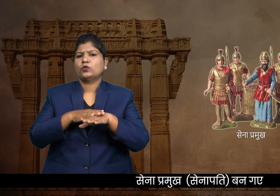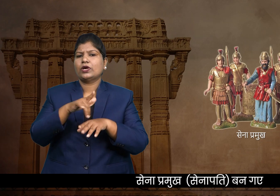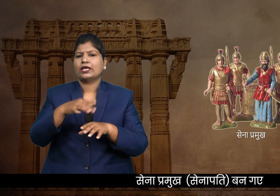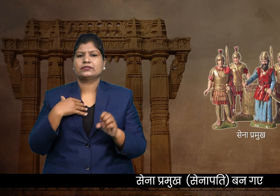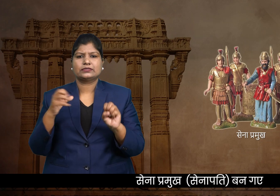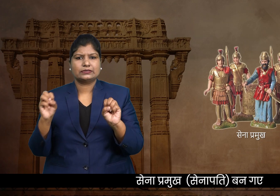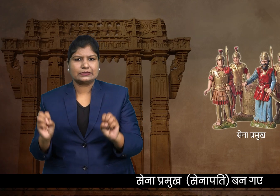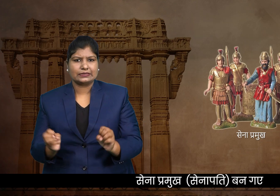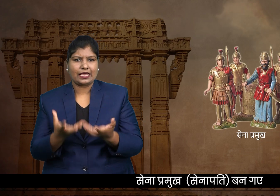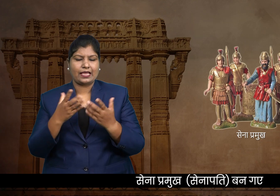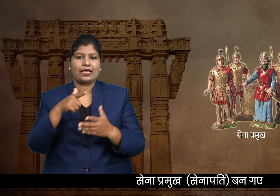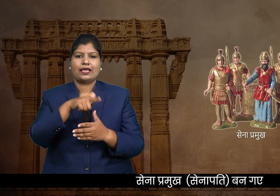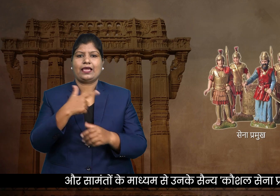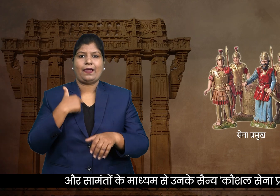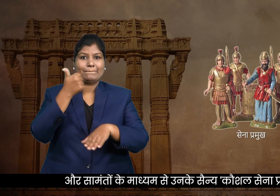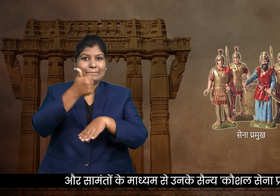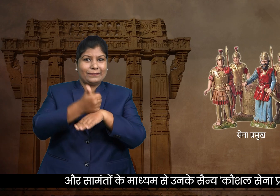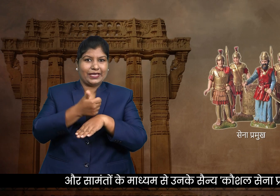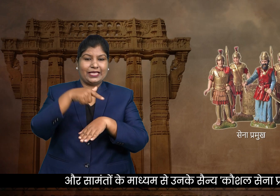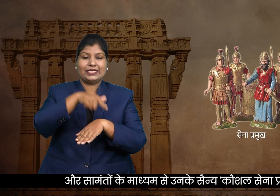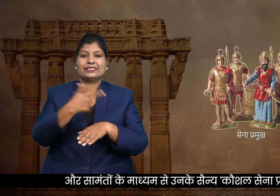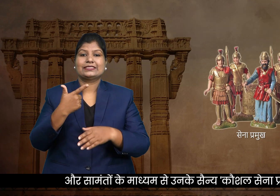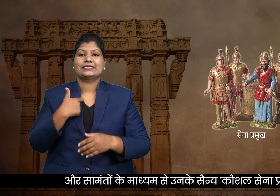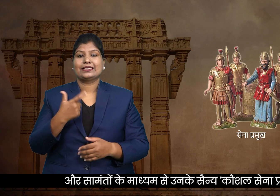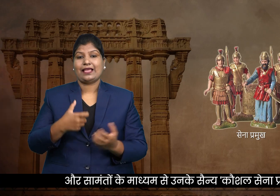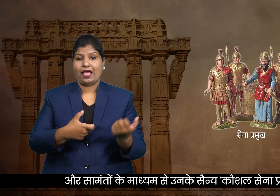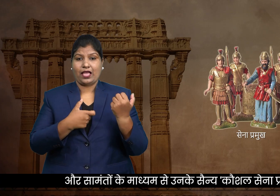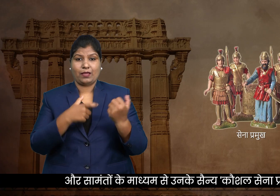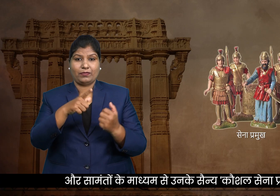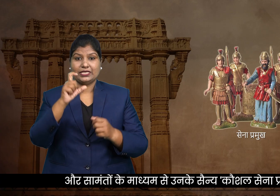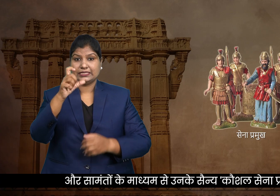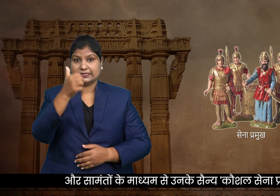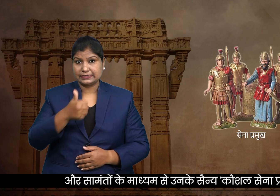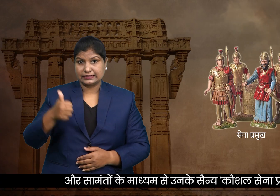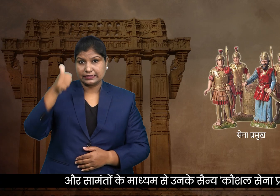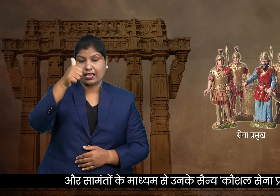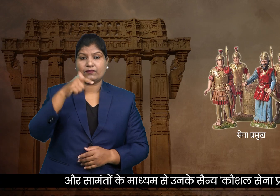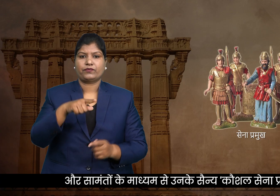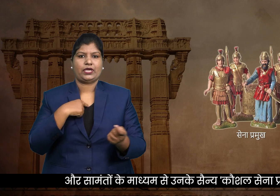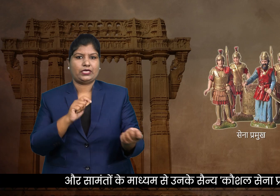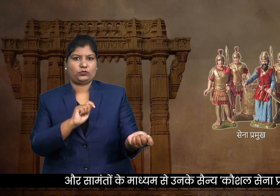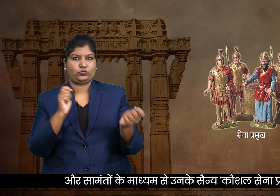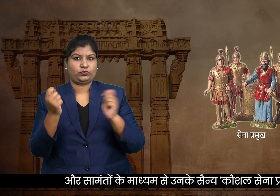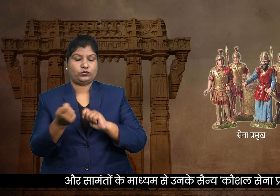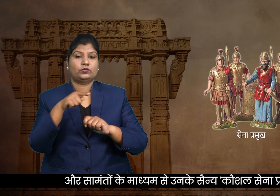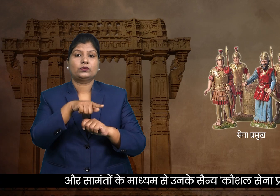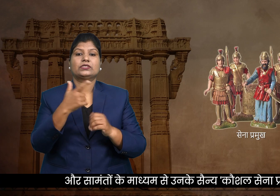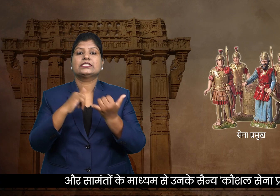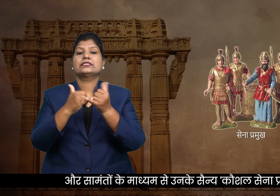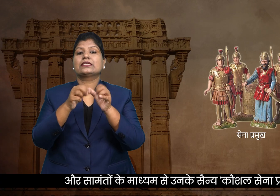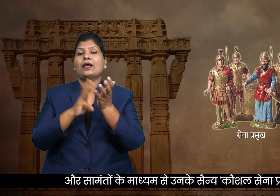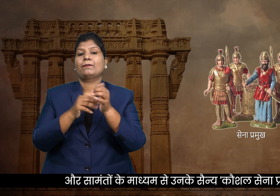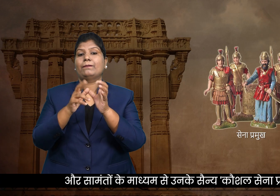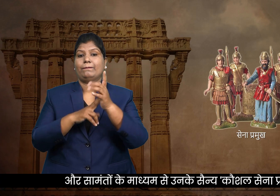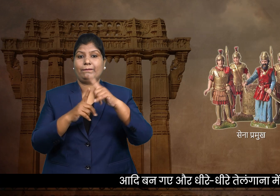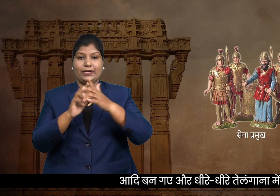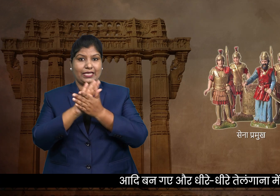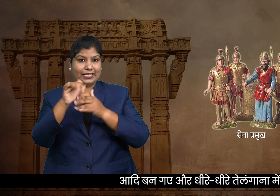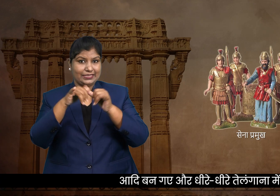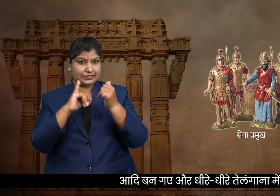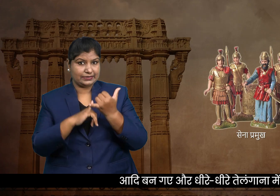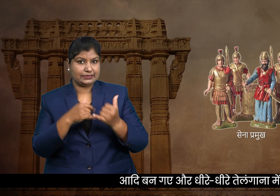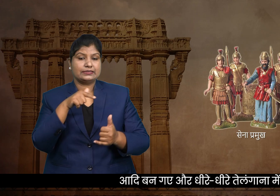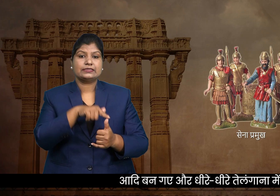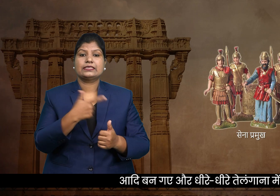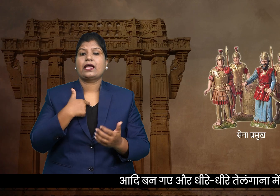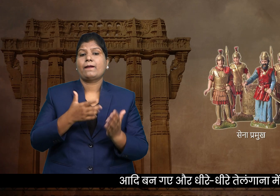यानी कि सेनापति बन गए और सामंतों के माध्यम से उनके सैन्य कौशल सेना प्रमुख सामंत